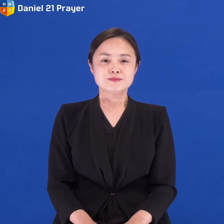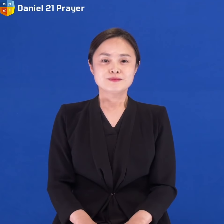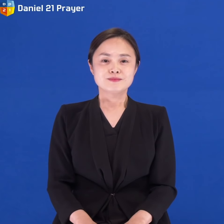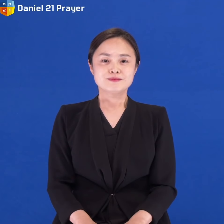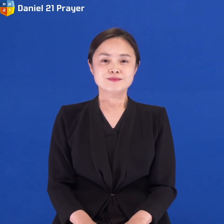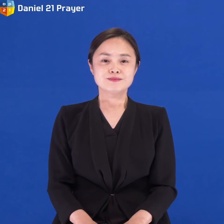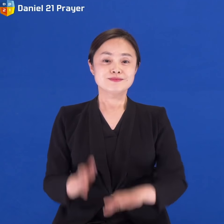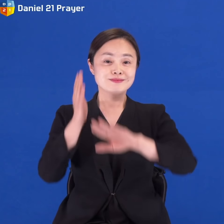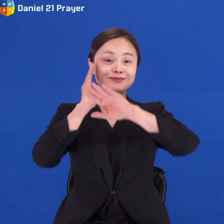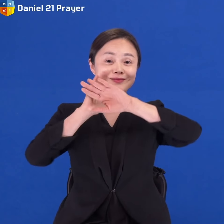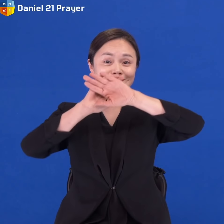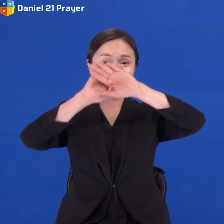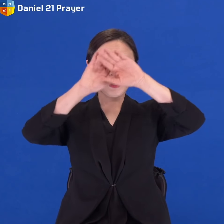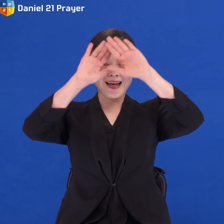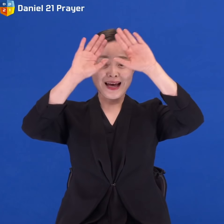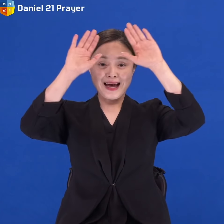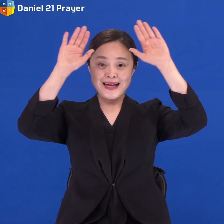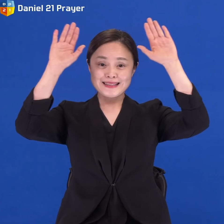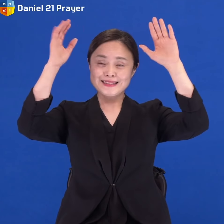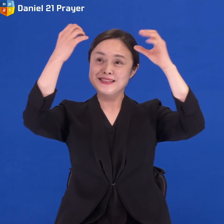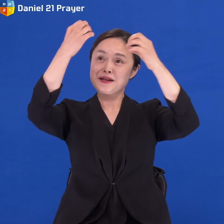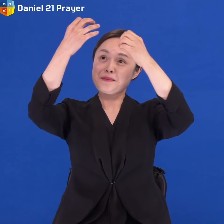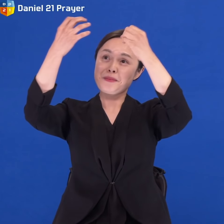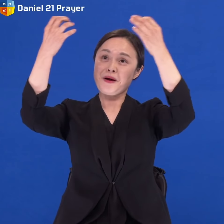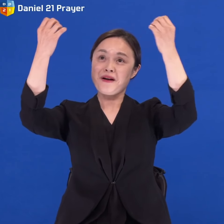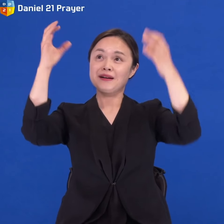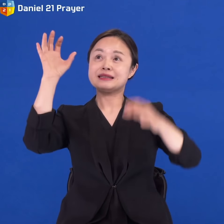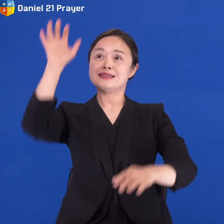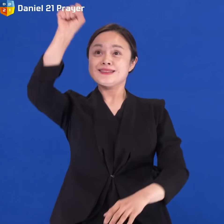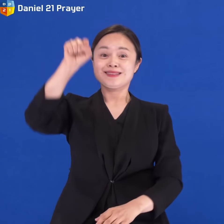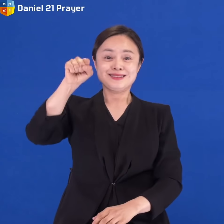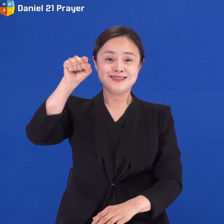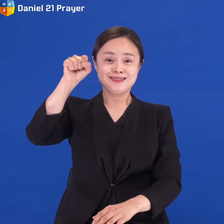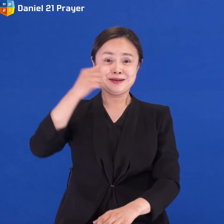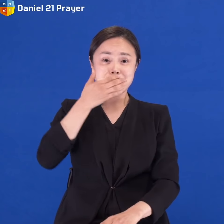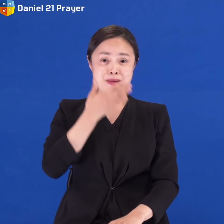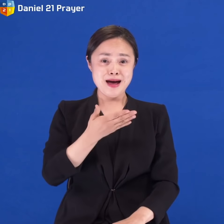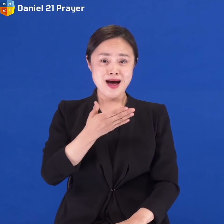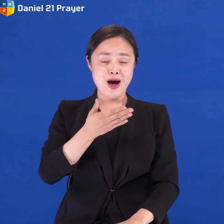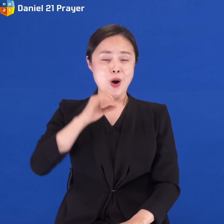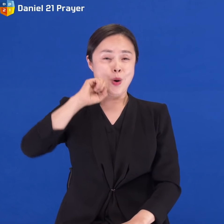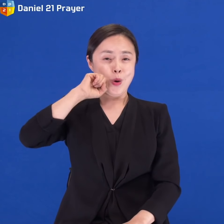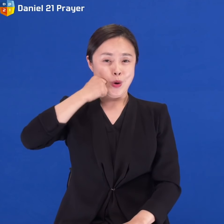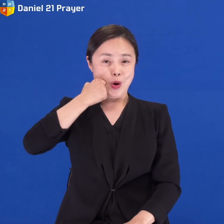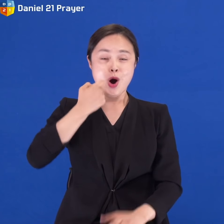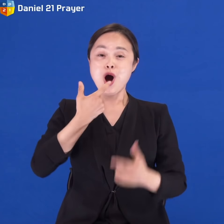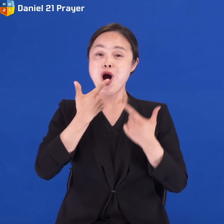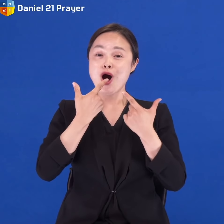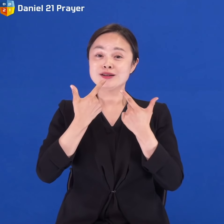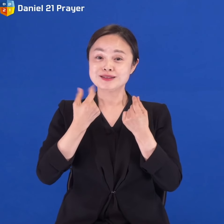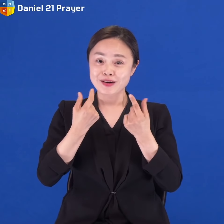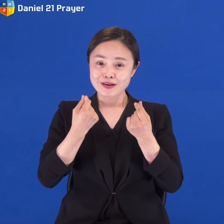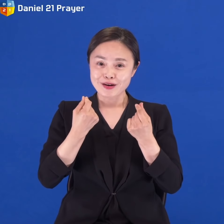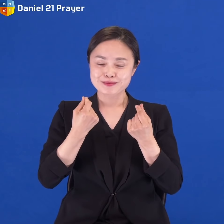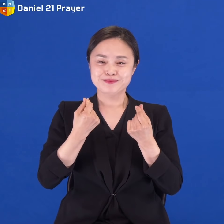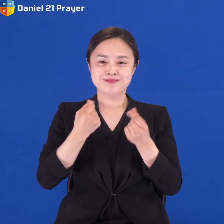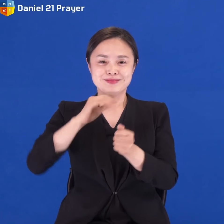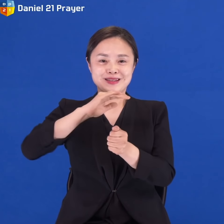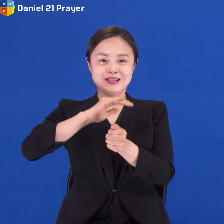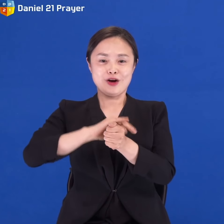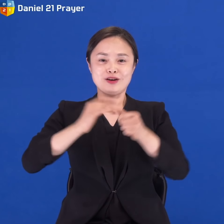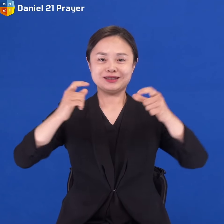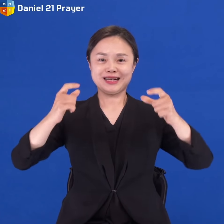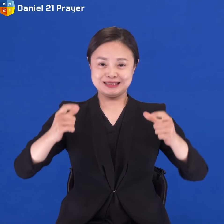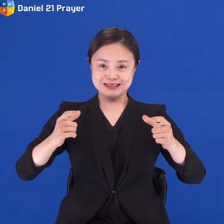하늘의 별 따기처럼 어렵다는 통영 시골 바닷가 어촌 마을에서